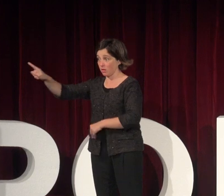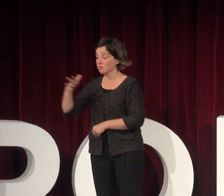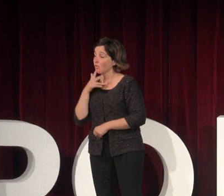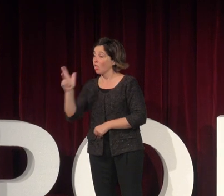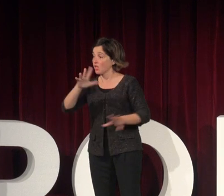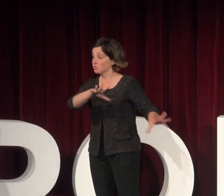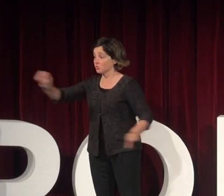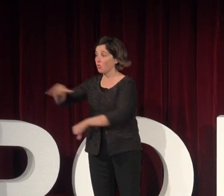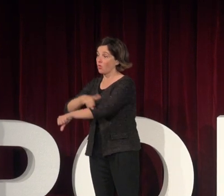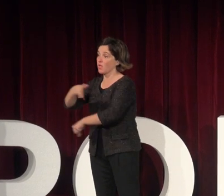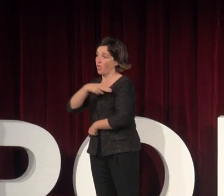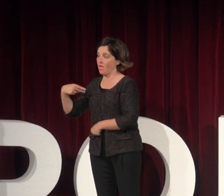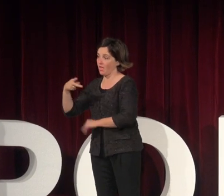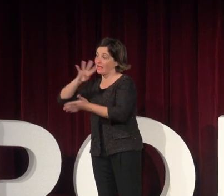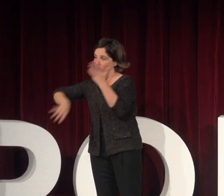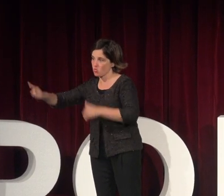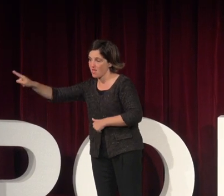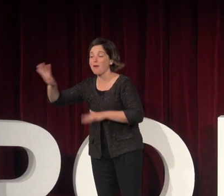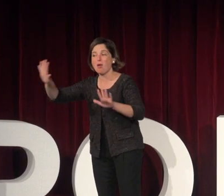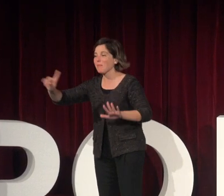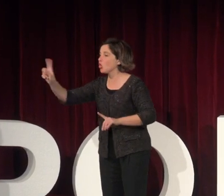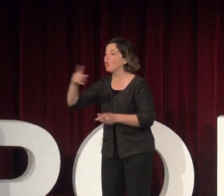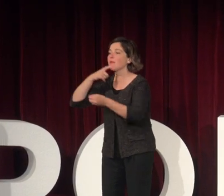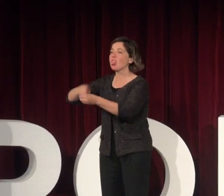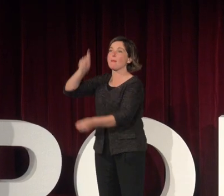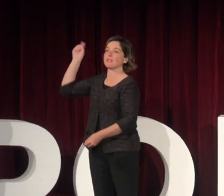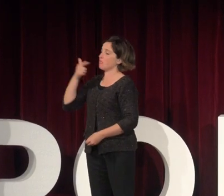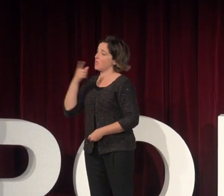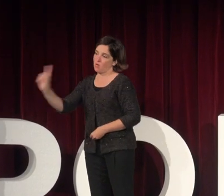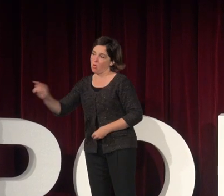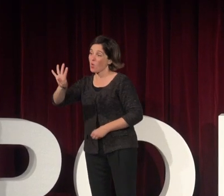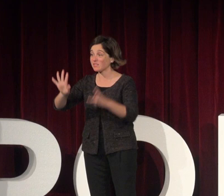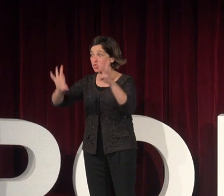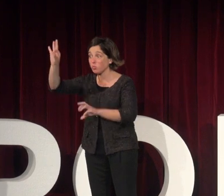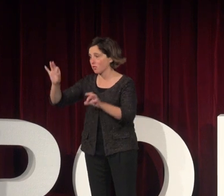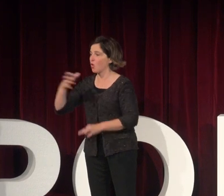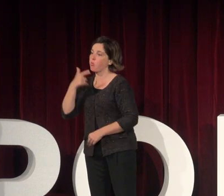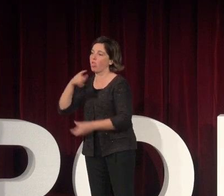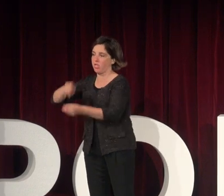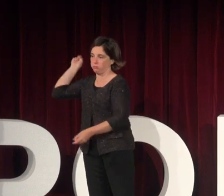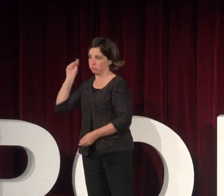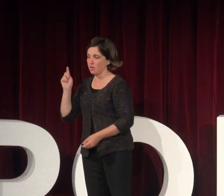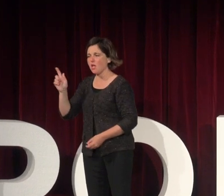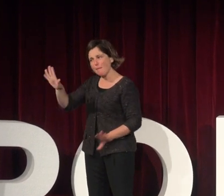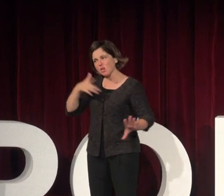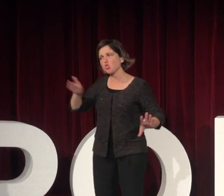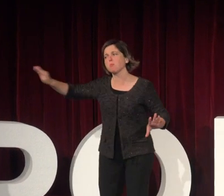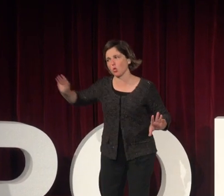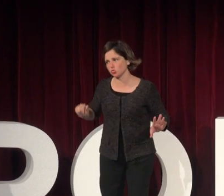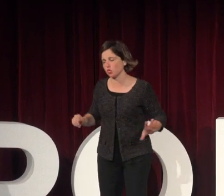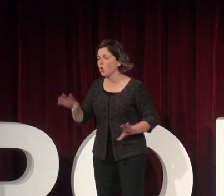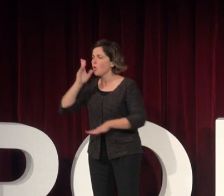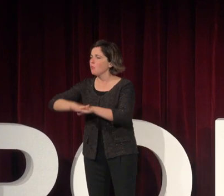a gobernar Cataluña, pero no les da derecho a proclamar la independencia. Ahora bien, yo quiero hacer una pregunta. ¿Por qué